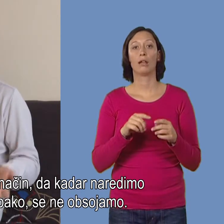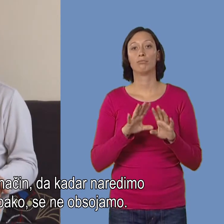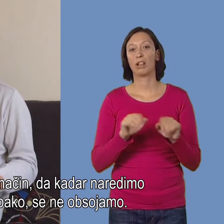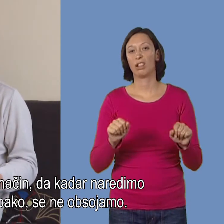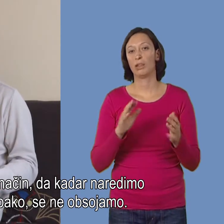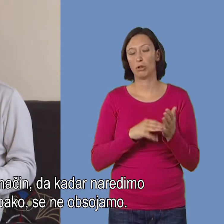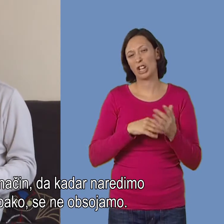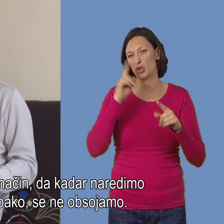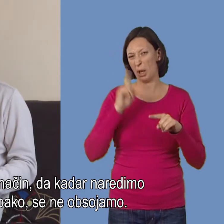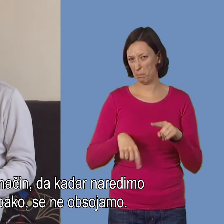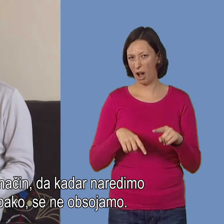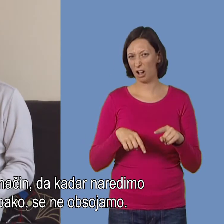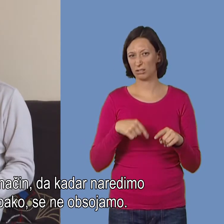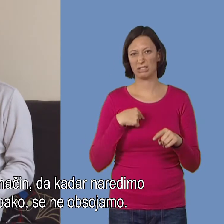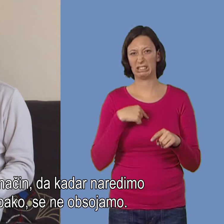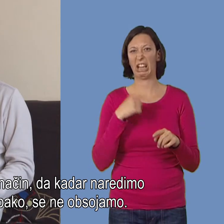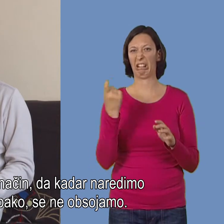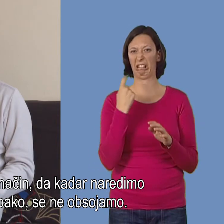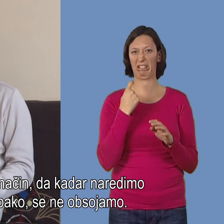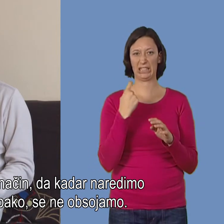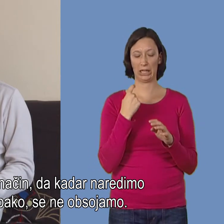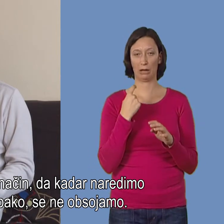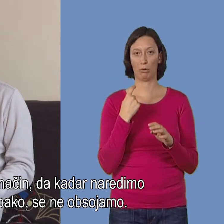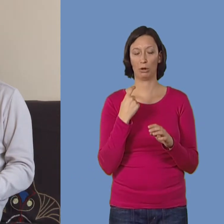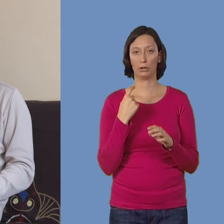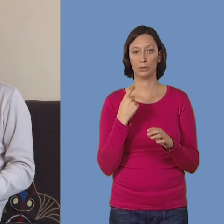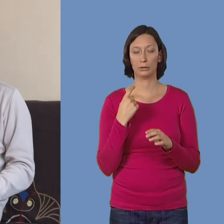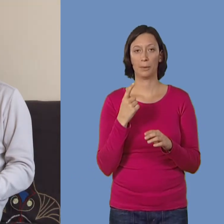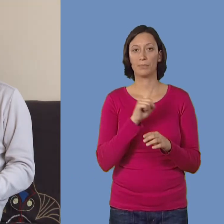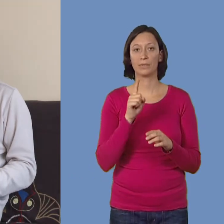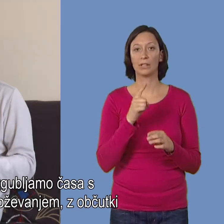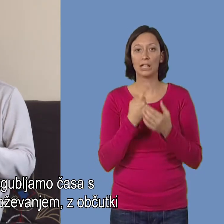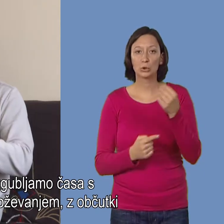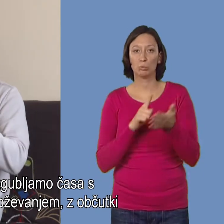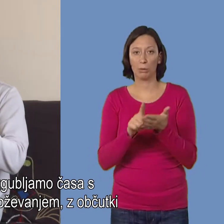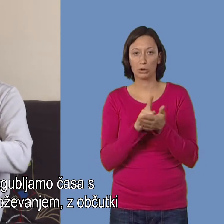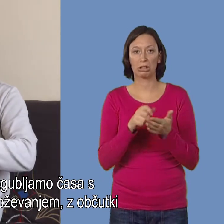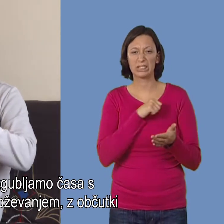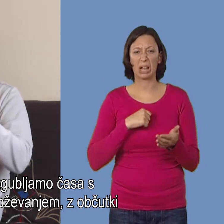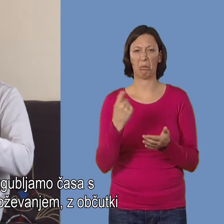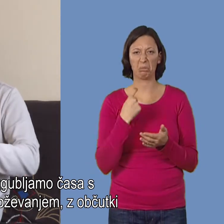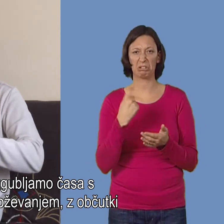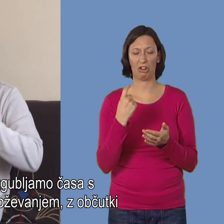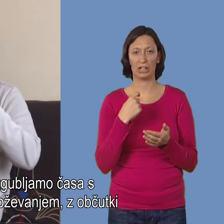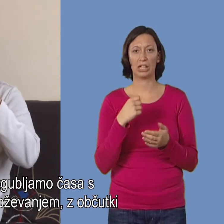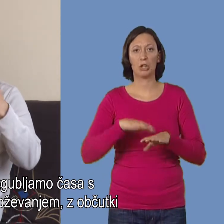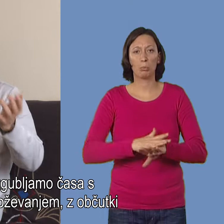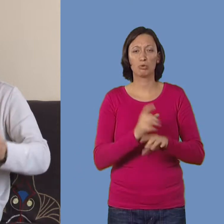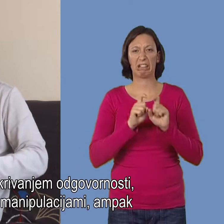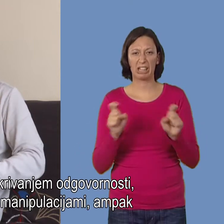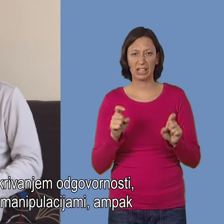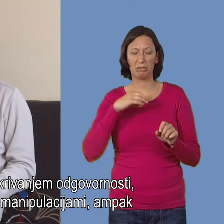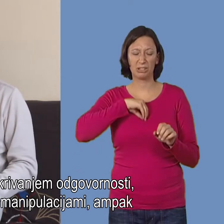kakšno napako, se ne obsojamo, ne izgubljamo časa s samoobtoževanjem, z